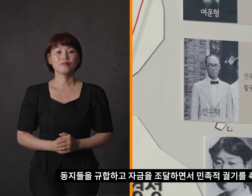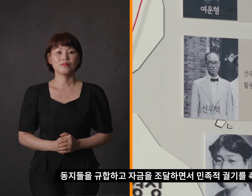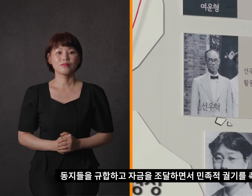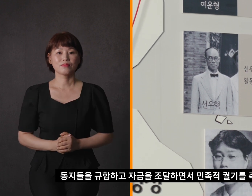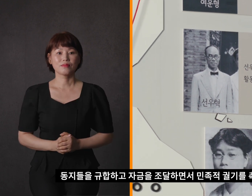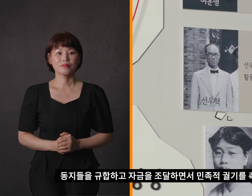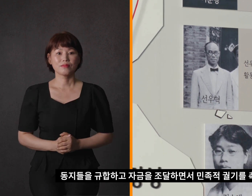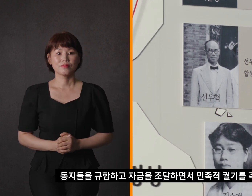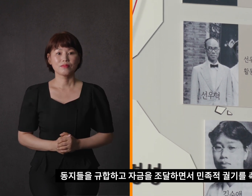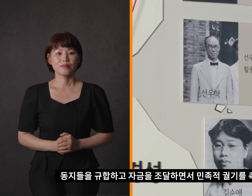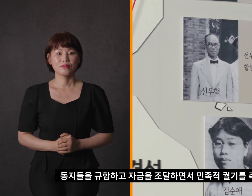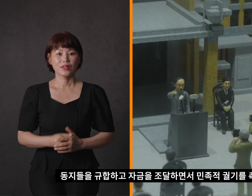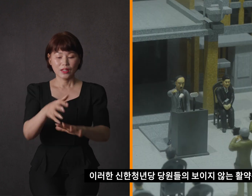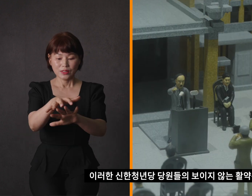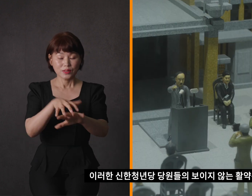권기를 촉구합니다.